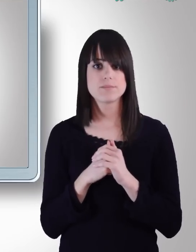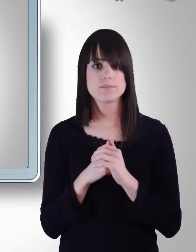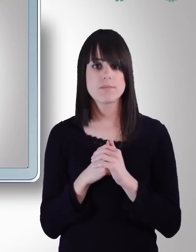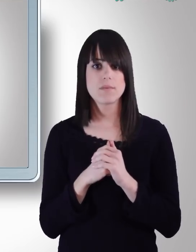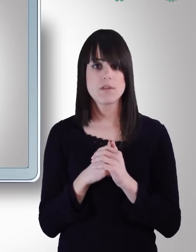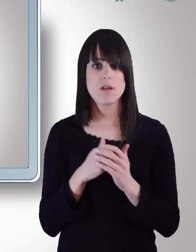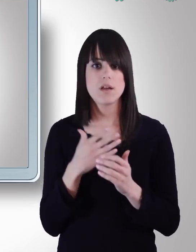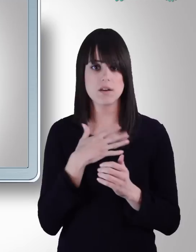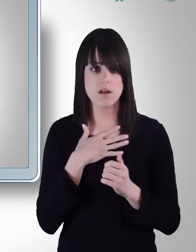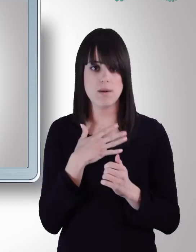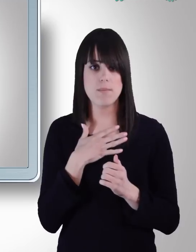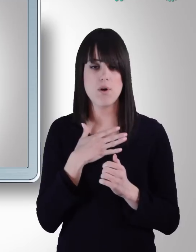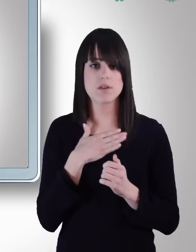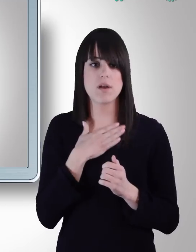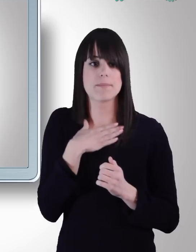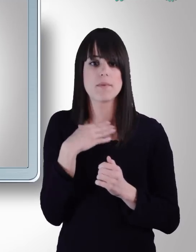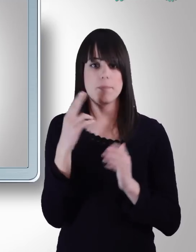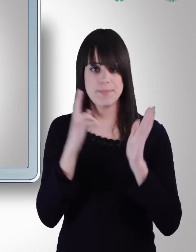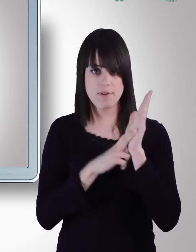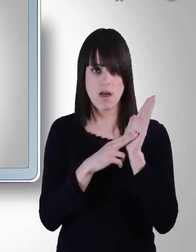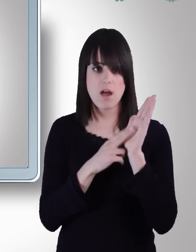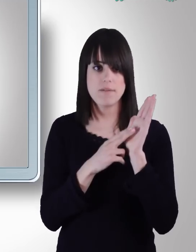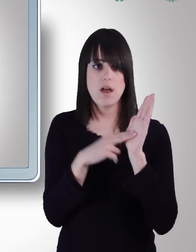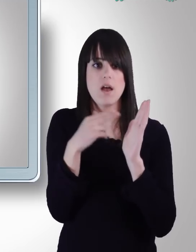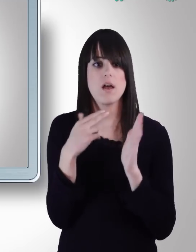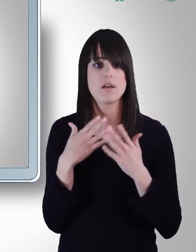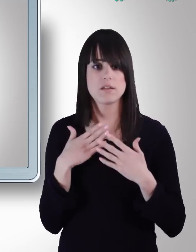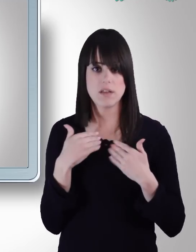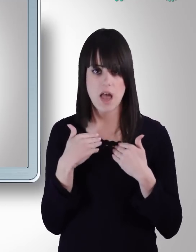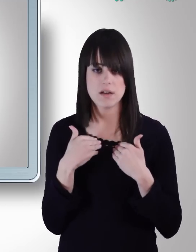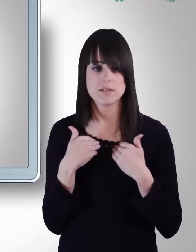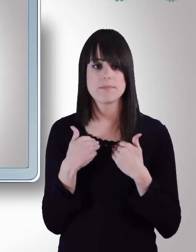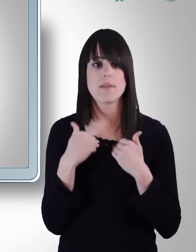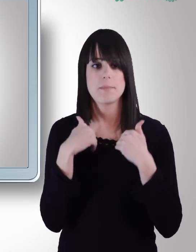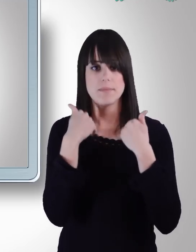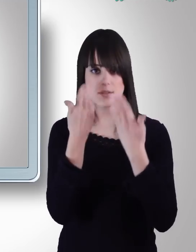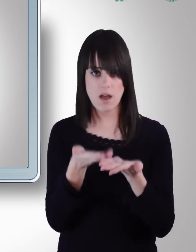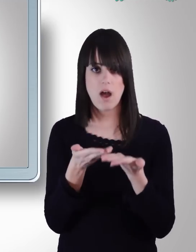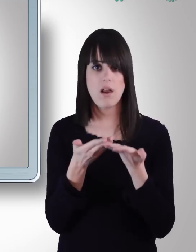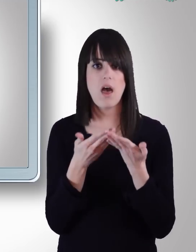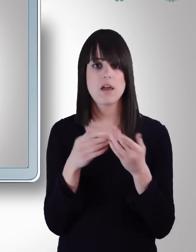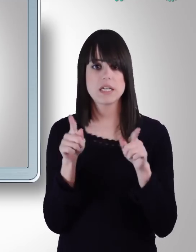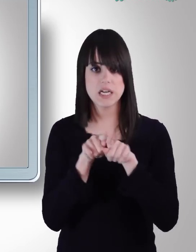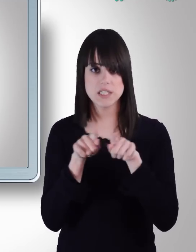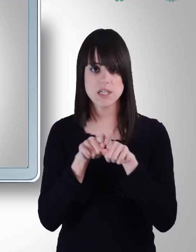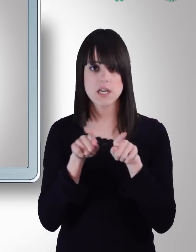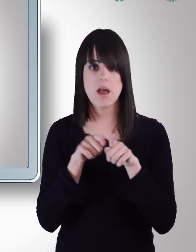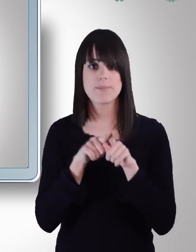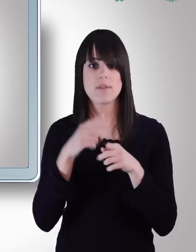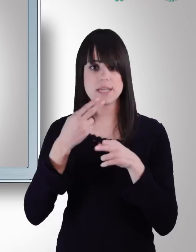Na mom primjeru vidite da sam ja stavila da mi korisničko ime bude isto kao i na Twitteru i kratak opis o